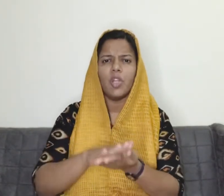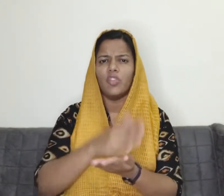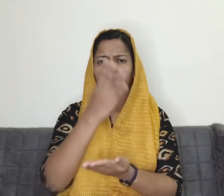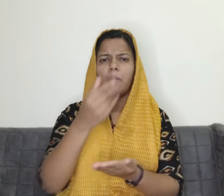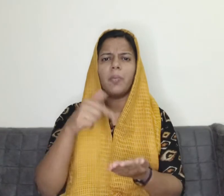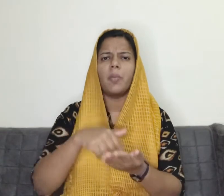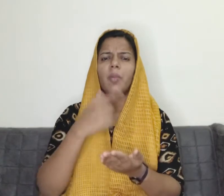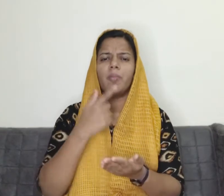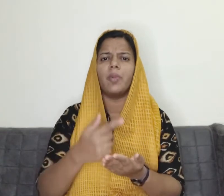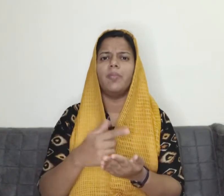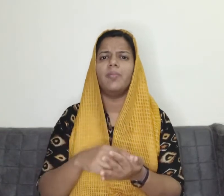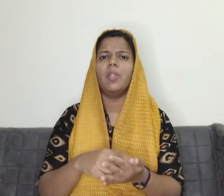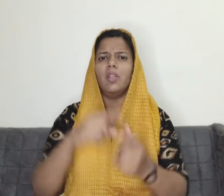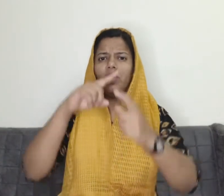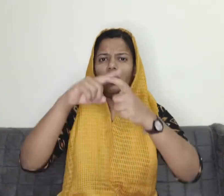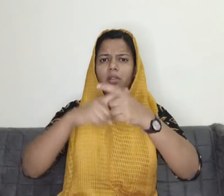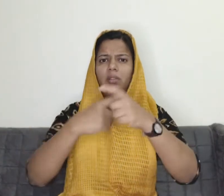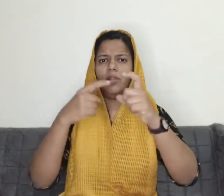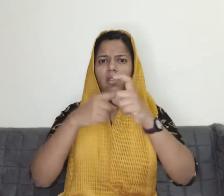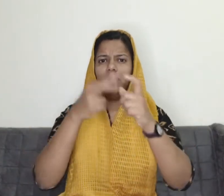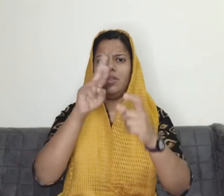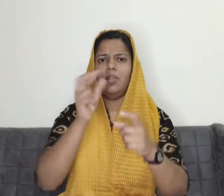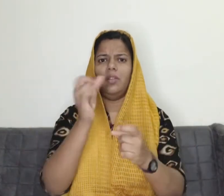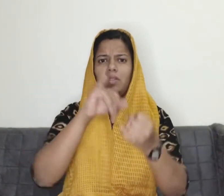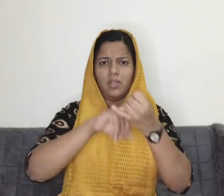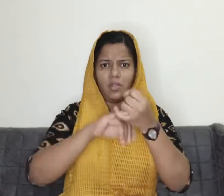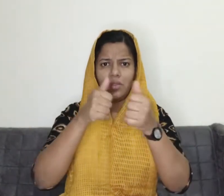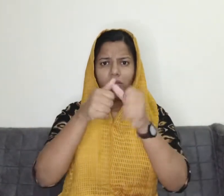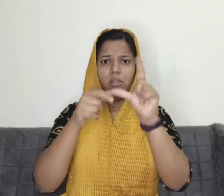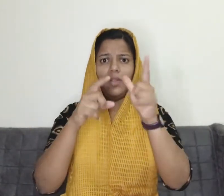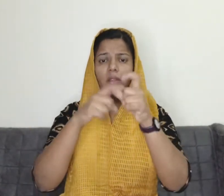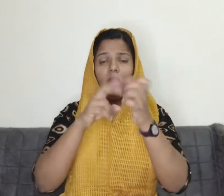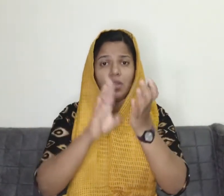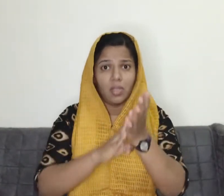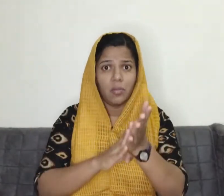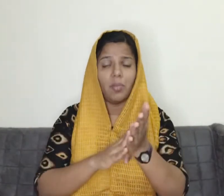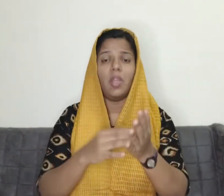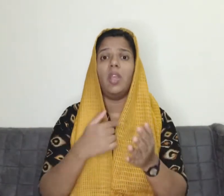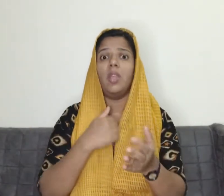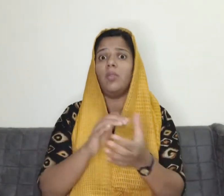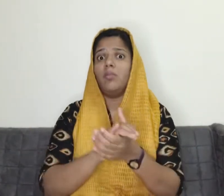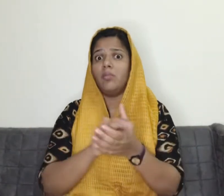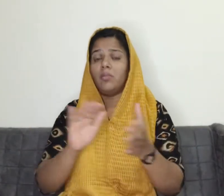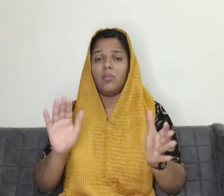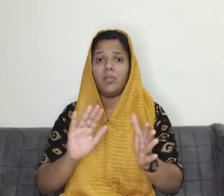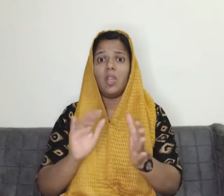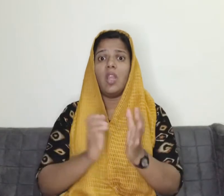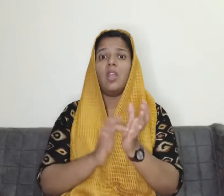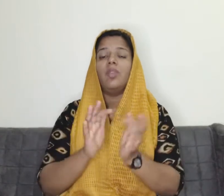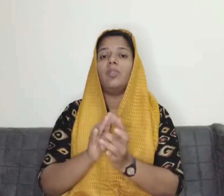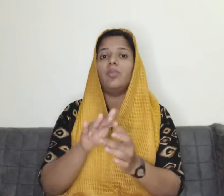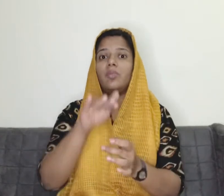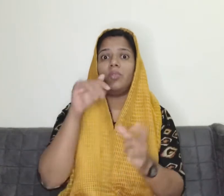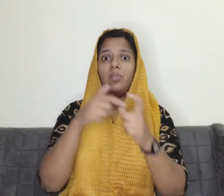പറയുക, യെരുശലേമേ, എൻ്റെ ഉള്ളം നിന്നെ വിട്ടുപിരിയാതെയും ഞാൻ നിന്നെ ശൂന്യവും നിർജ്ജന പ്രദേശവും ആക്കാതെയും